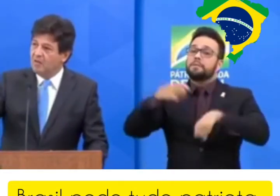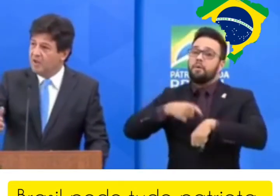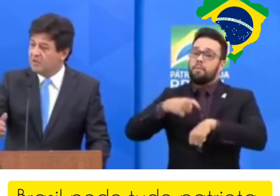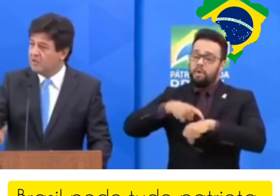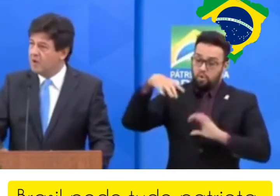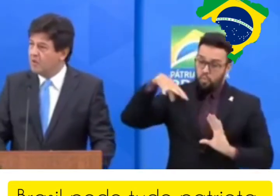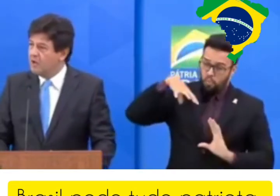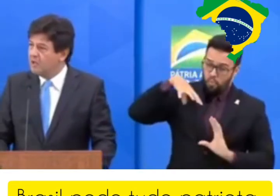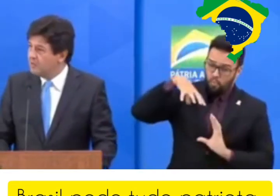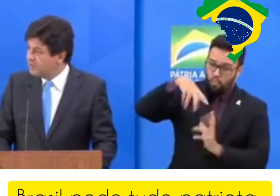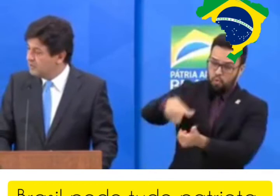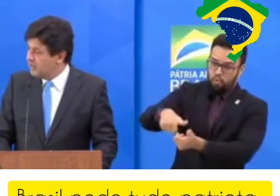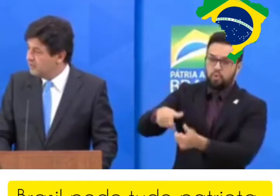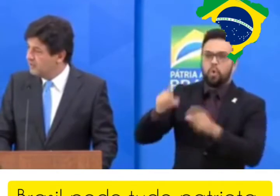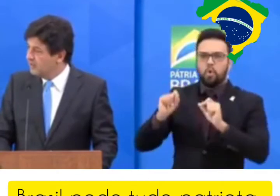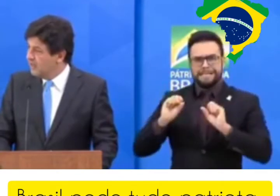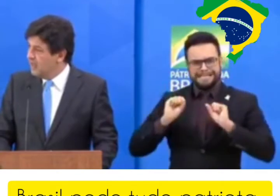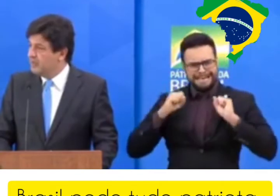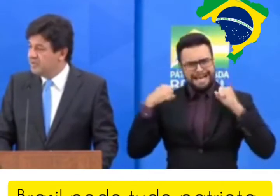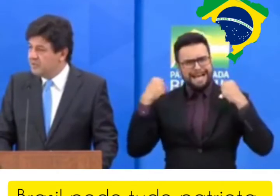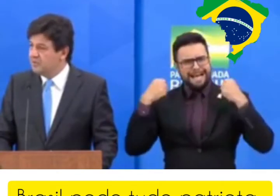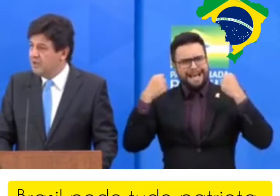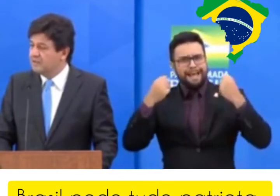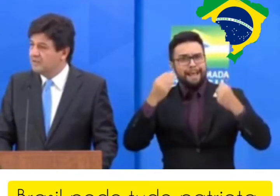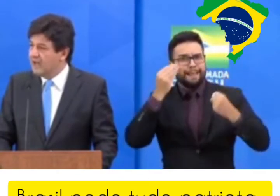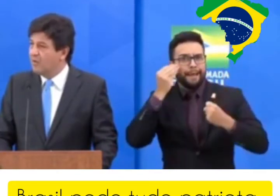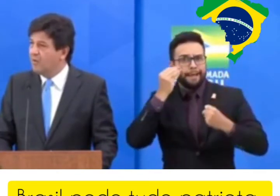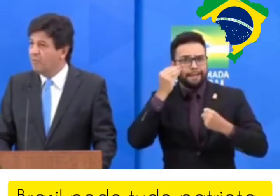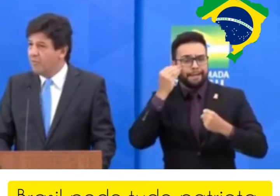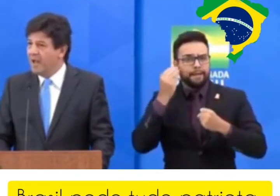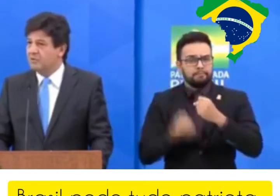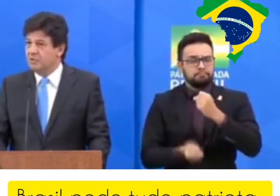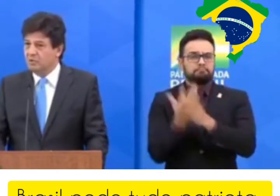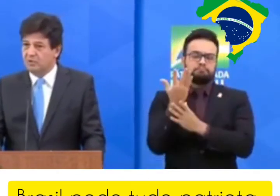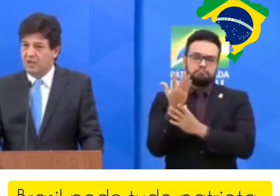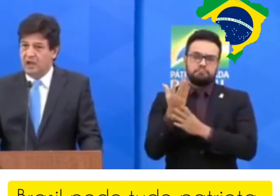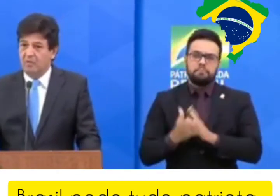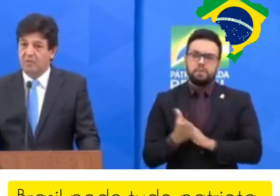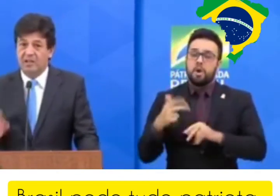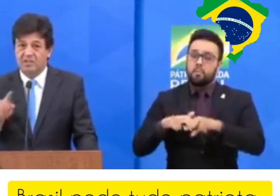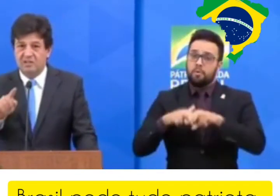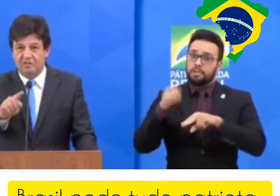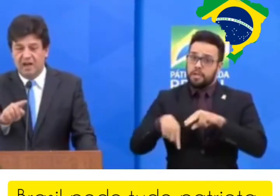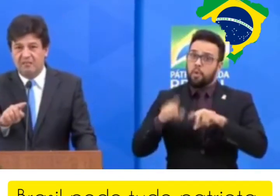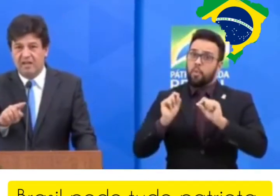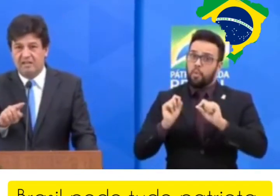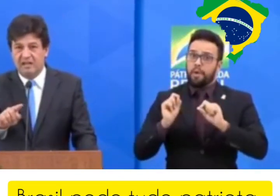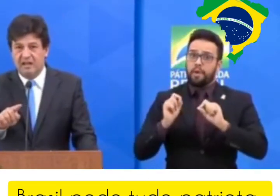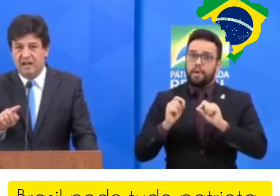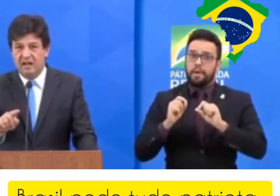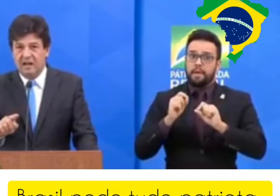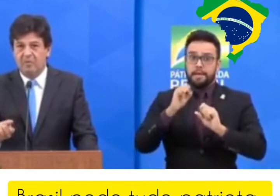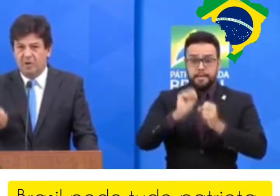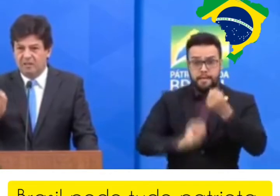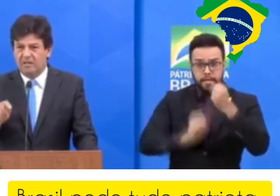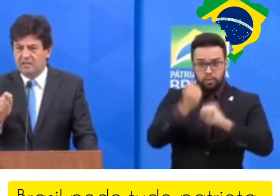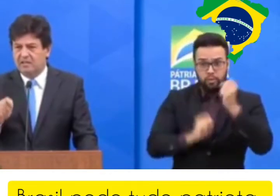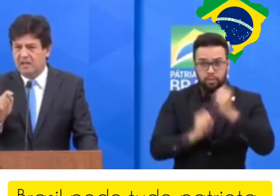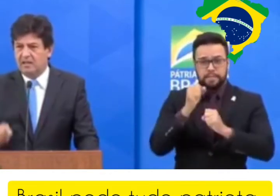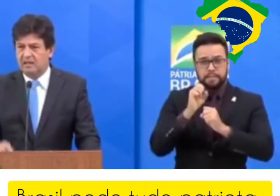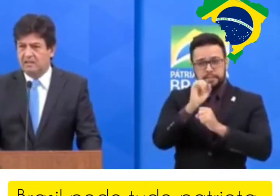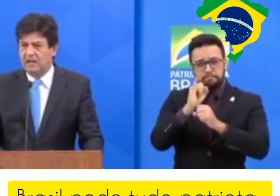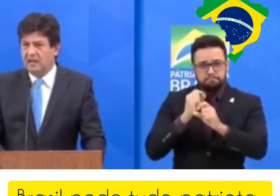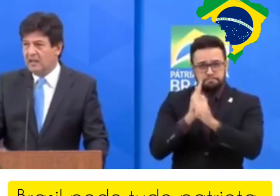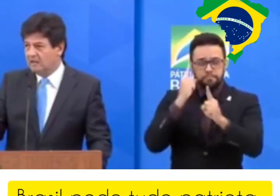inteiro fez uma corrida para esses testes. É preciso lançar o complexo industrial, porque se tiver vacina, podem